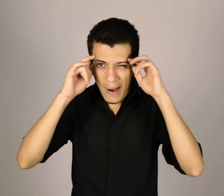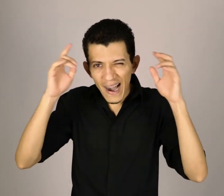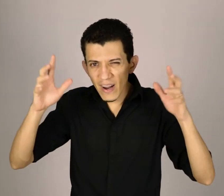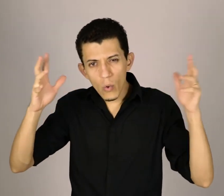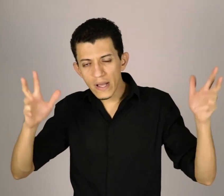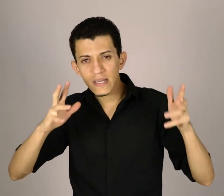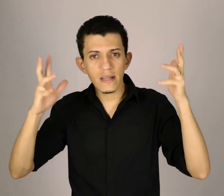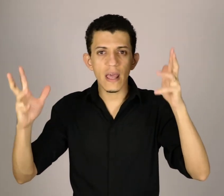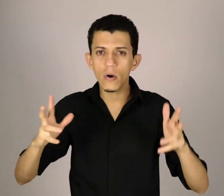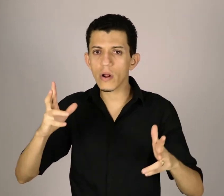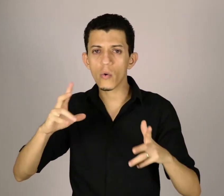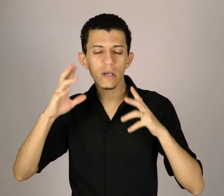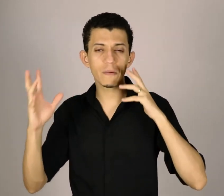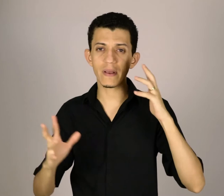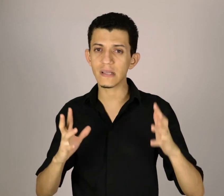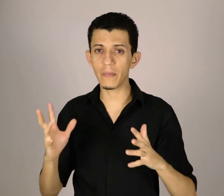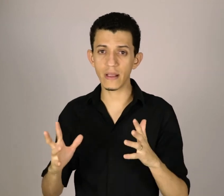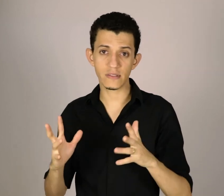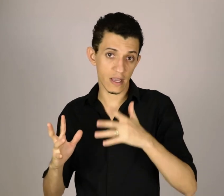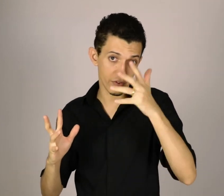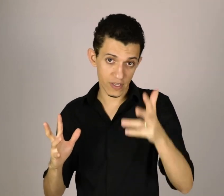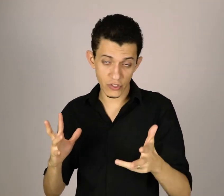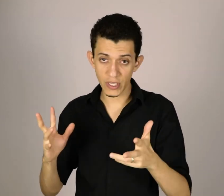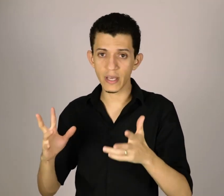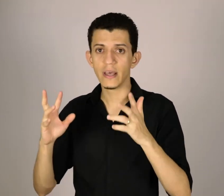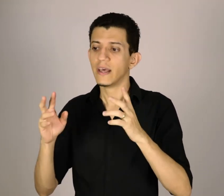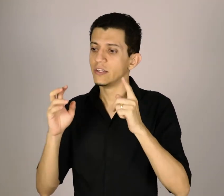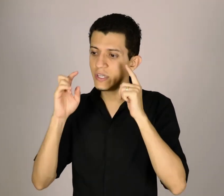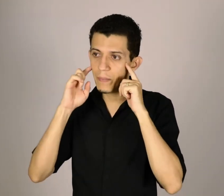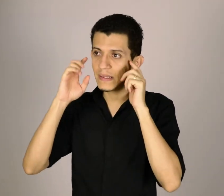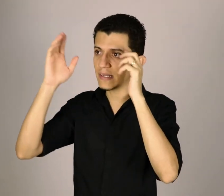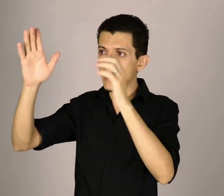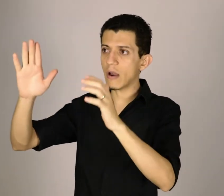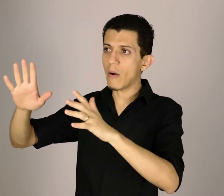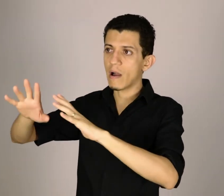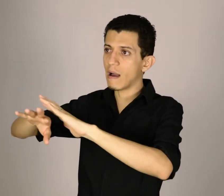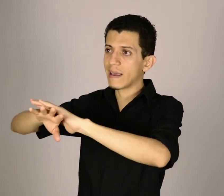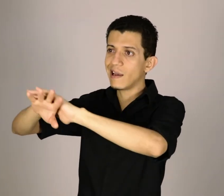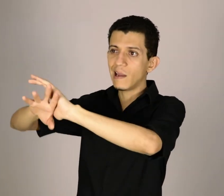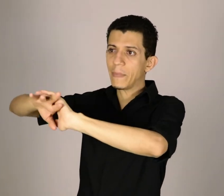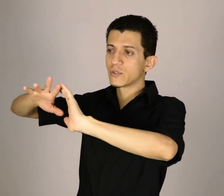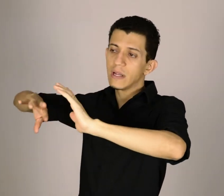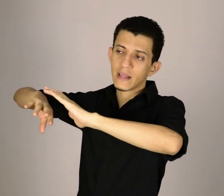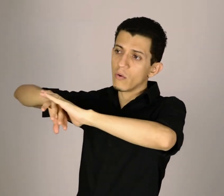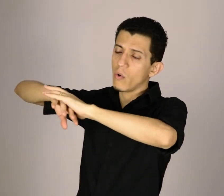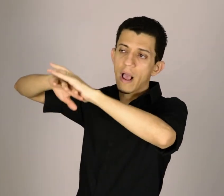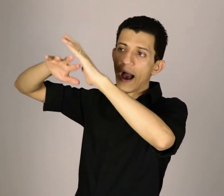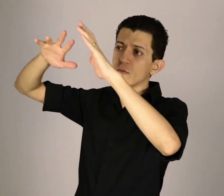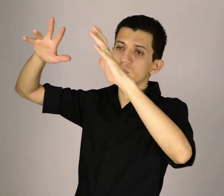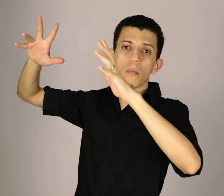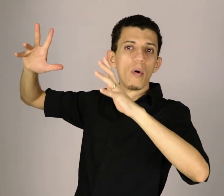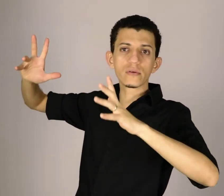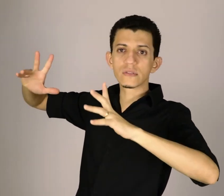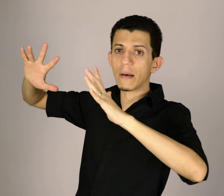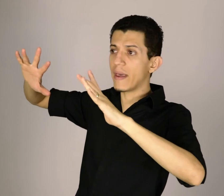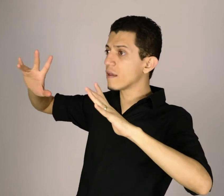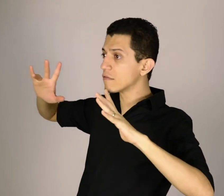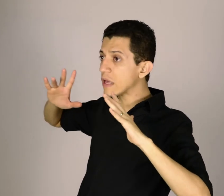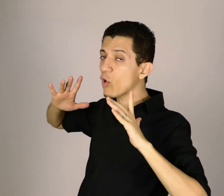pare com essa neura ou com esse pensamento, se é que você tinha, de pensar que aquele pessoa ali está num lugar, num suposto saber que não tem como